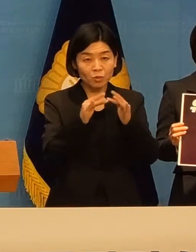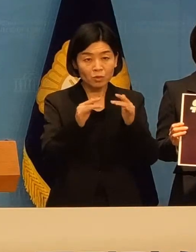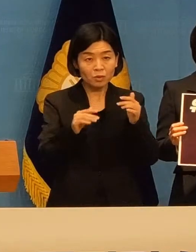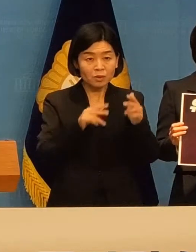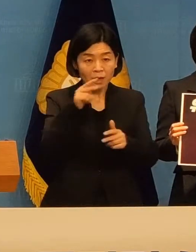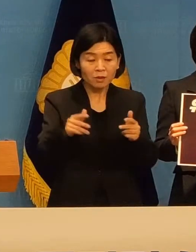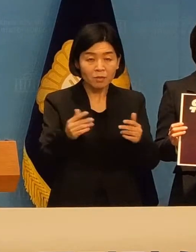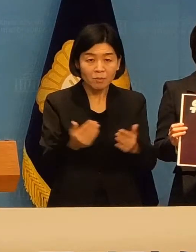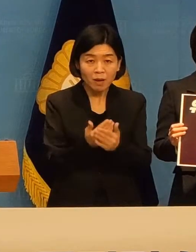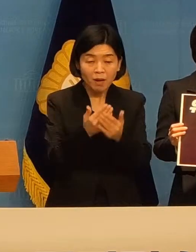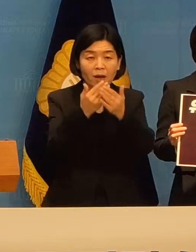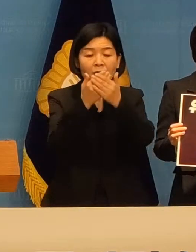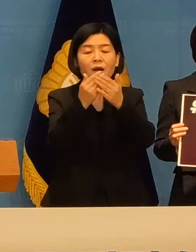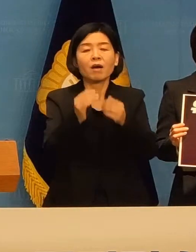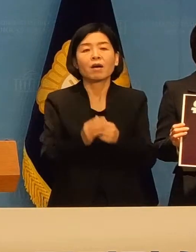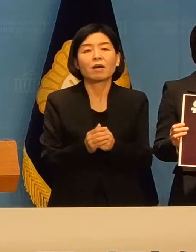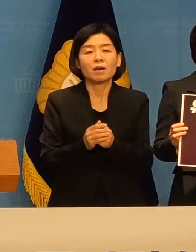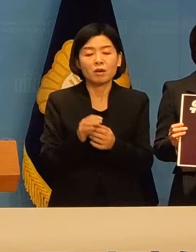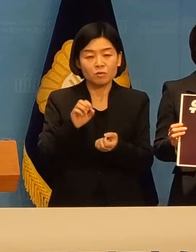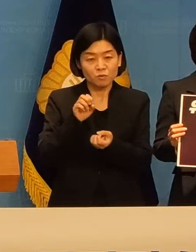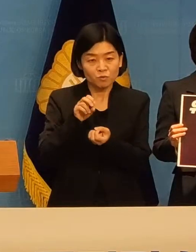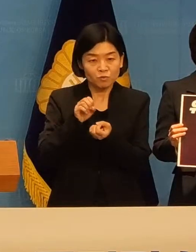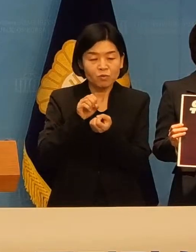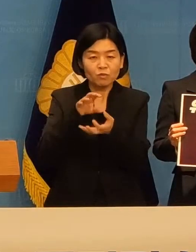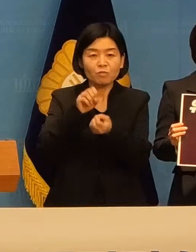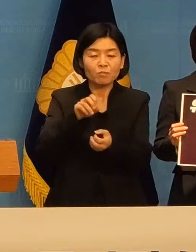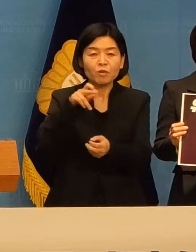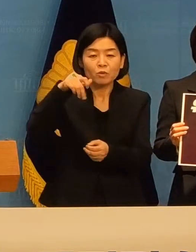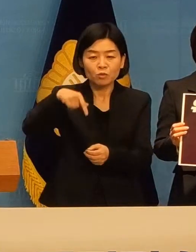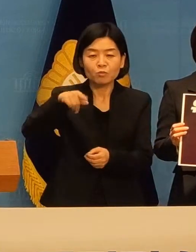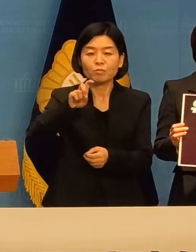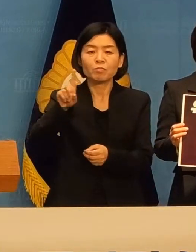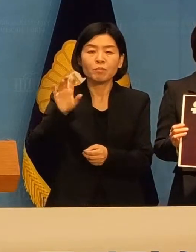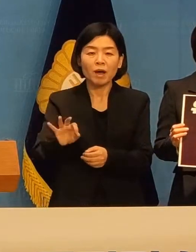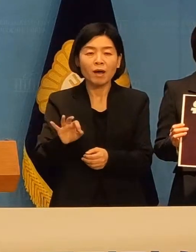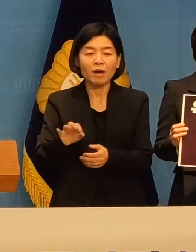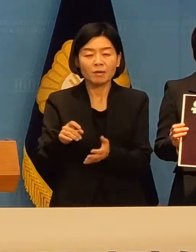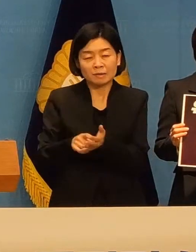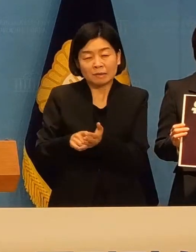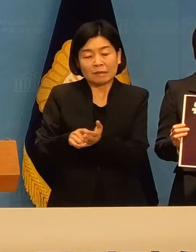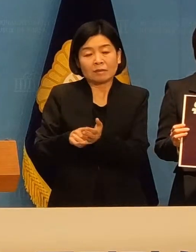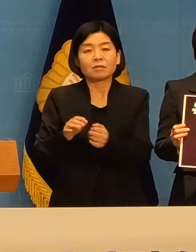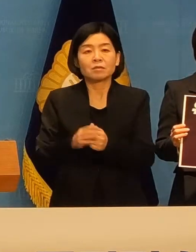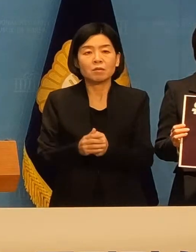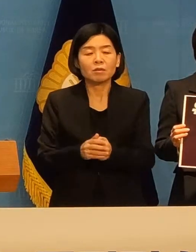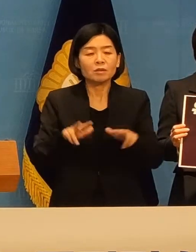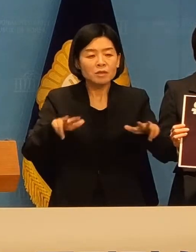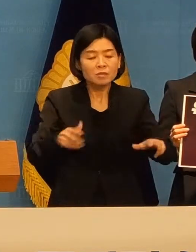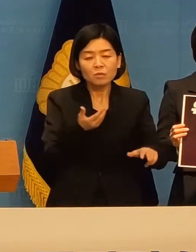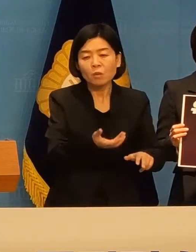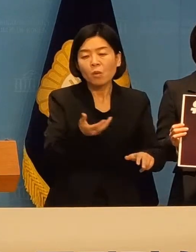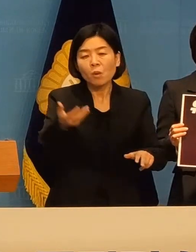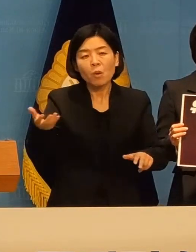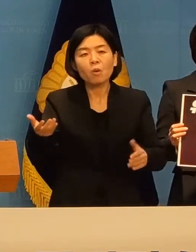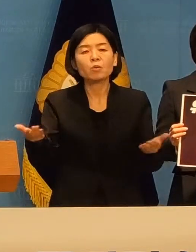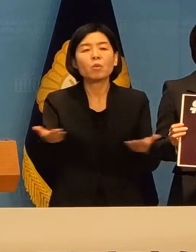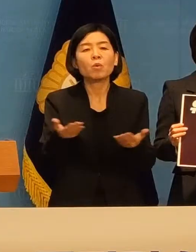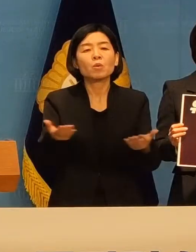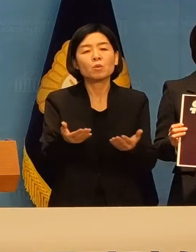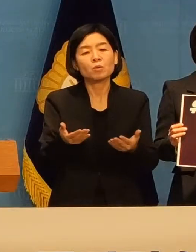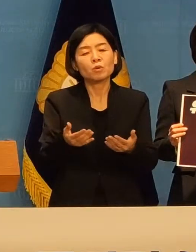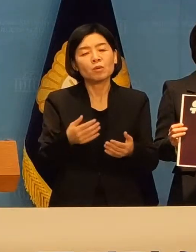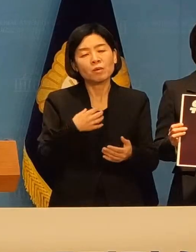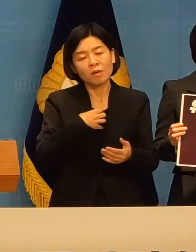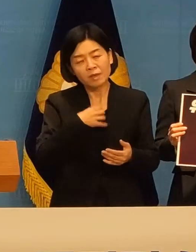매장 통폐합과 철수 매각으로 이어져 유통판매 노동자의 고용을 위협하고 야간 노동